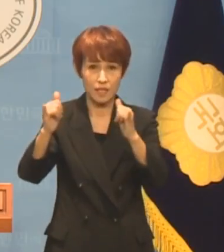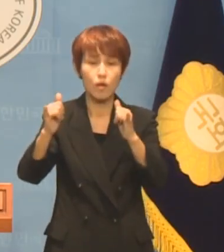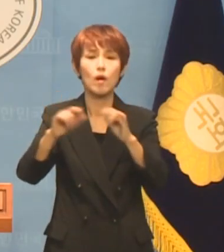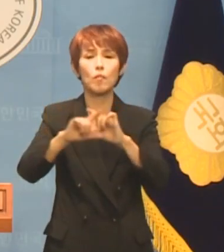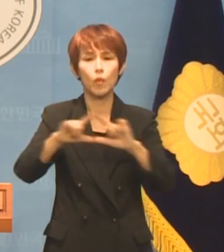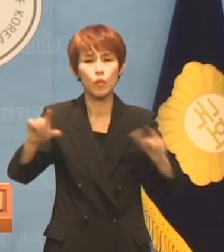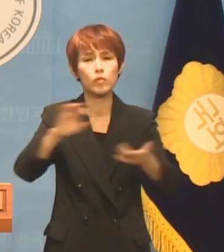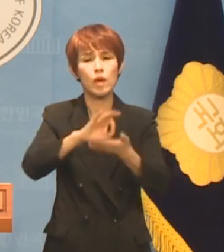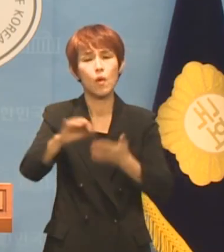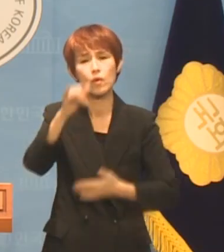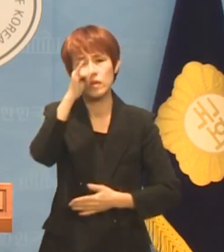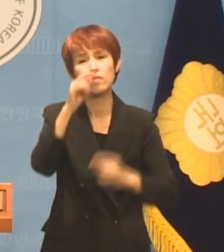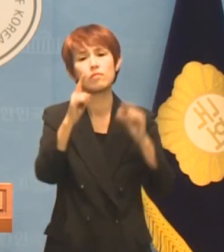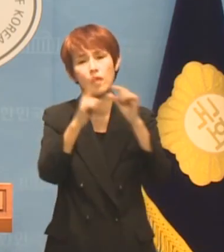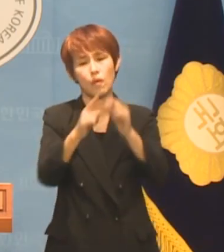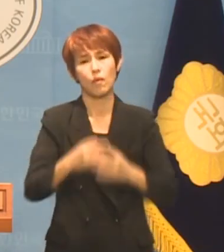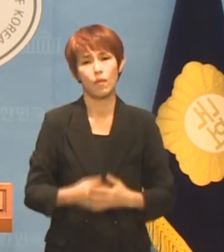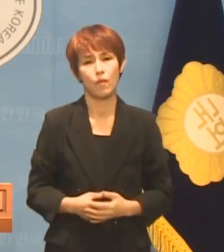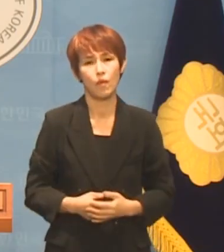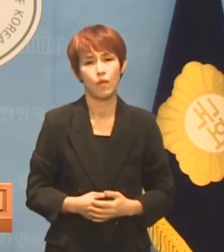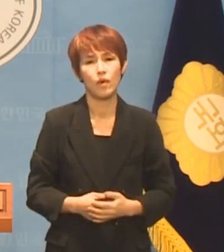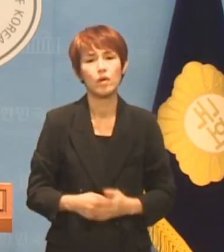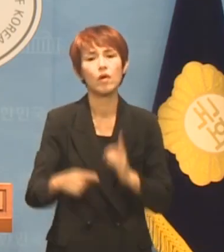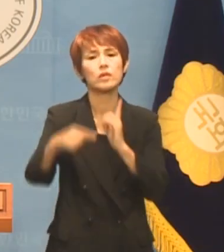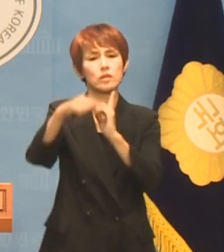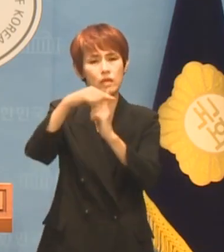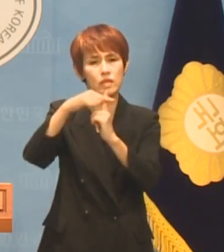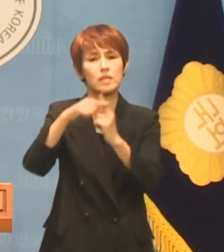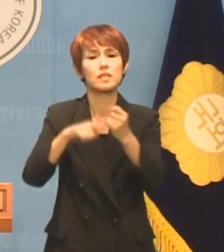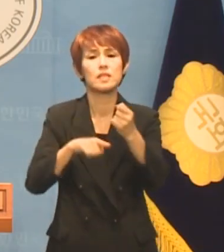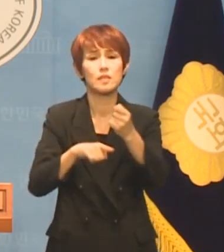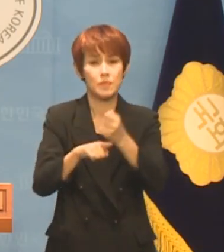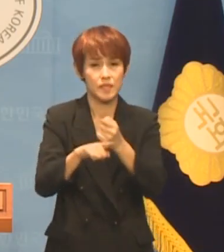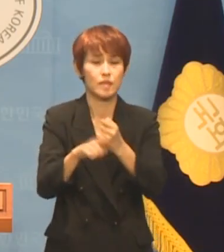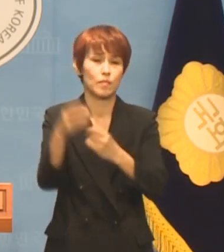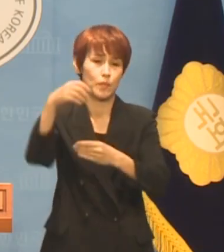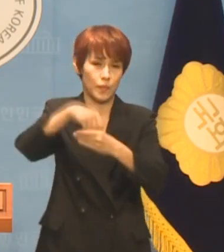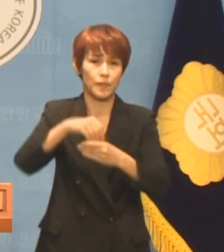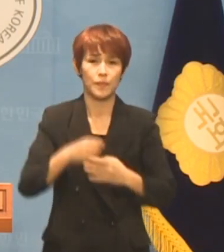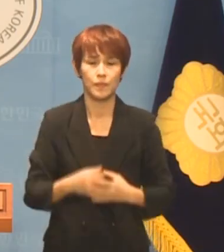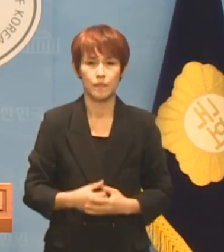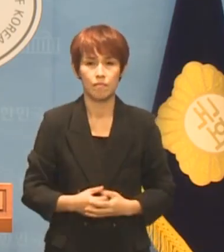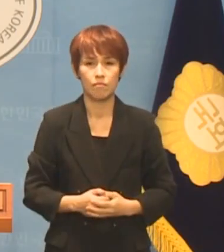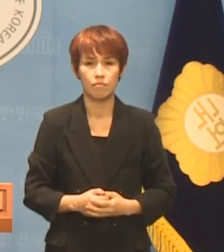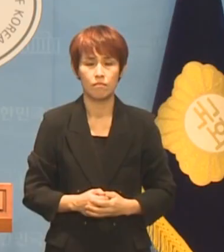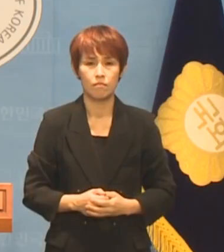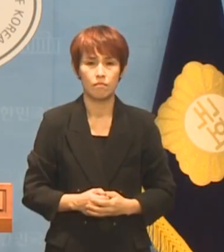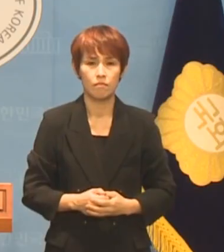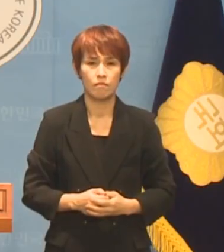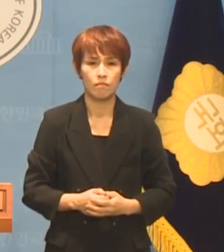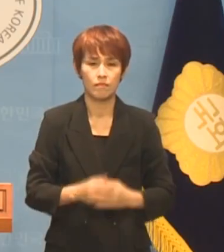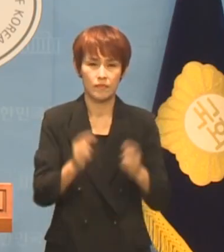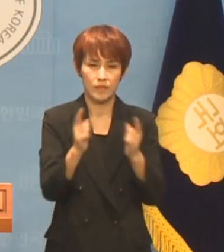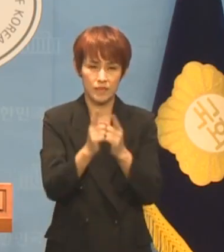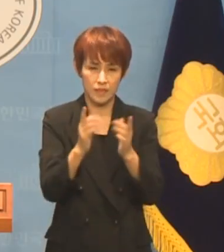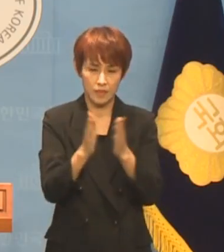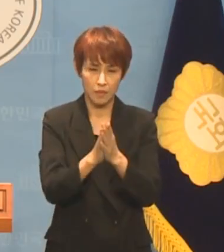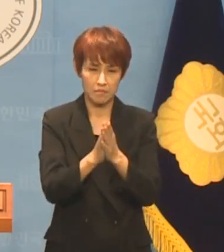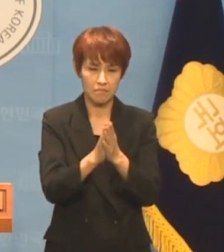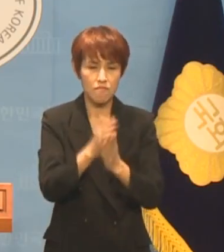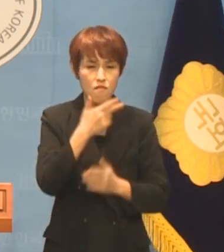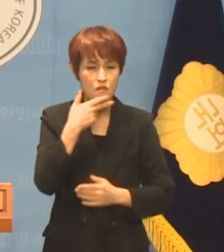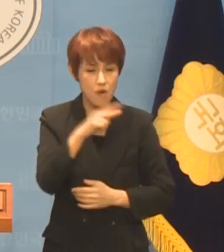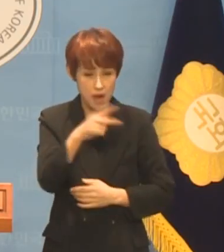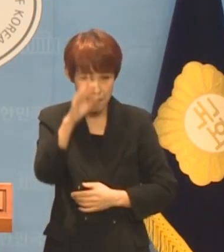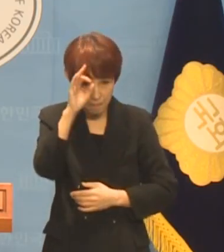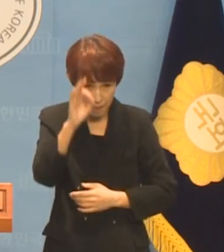일상적으로 쓰는 표현입니다. 이는 긍정적 의미를 포괄하는 단어입니다. 아무리 직역을 한다 해도